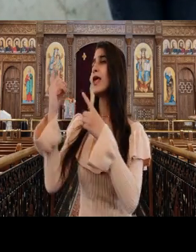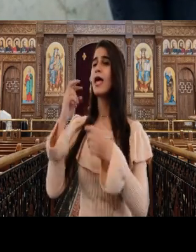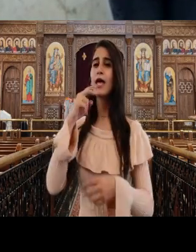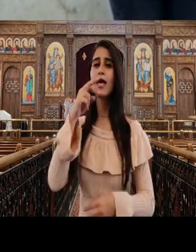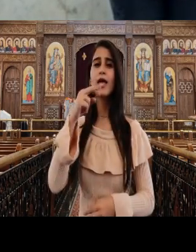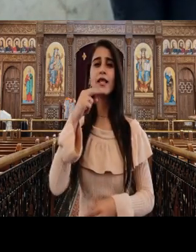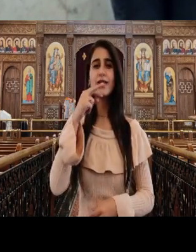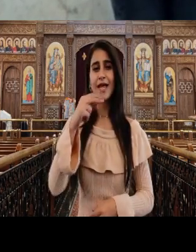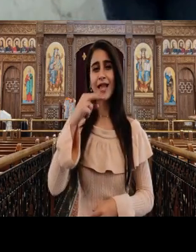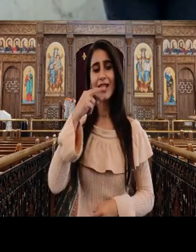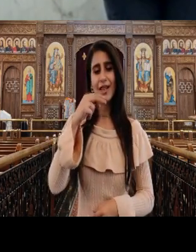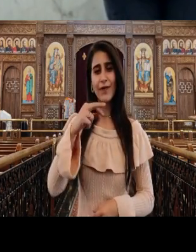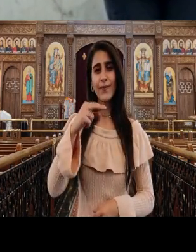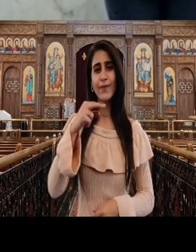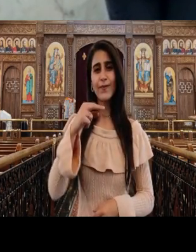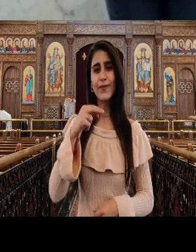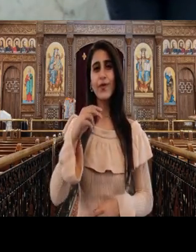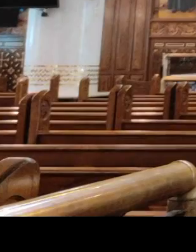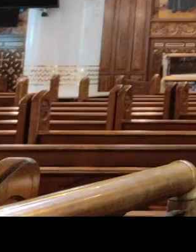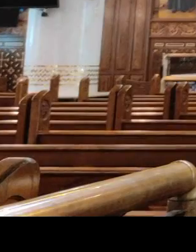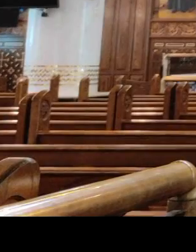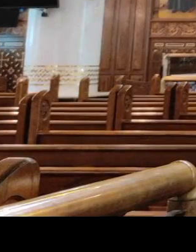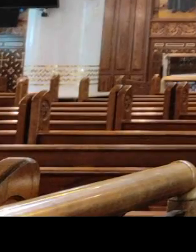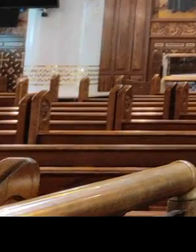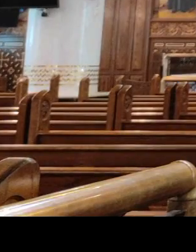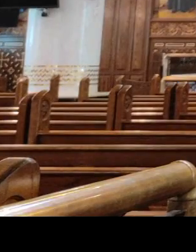نفسي وياك اتكلم.